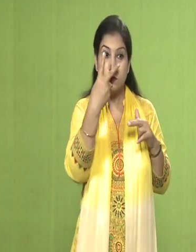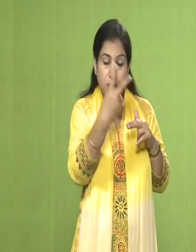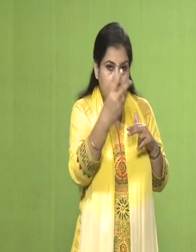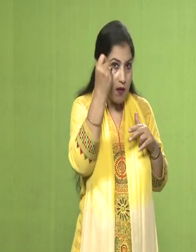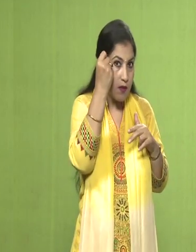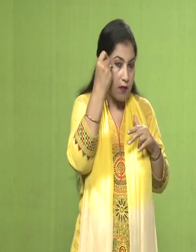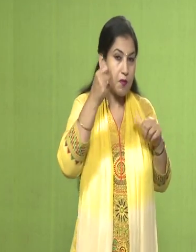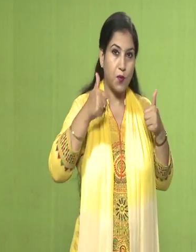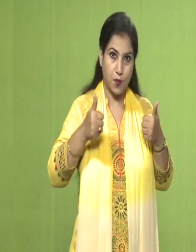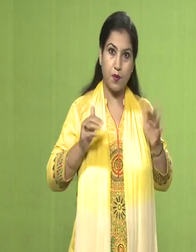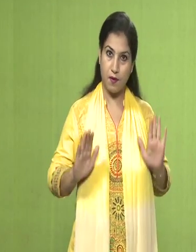enjoyed watching this video.